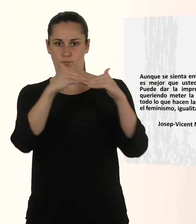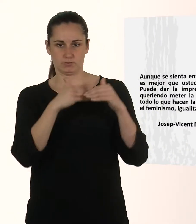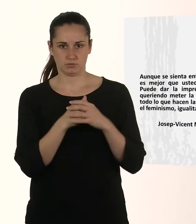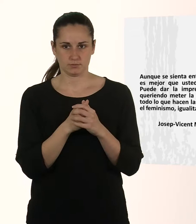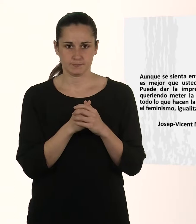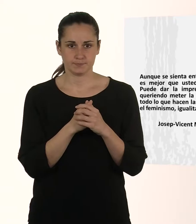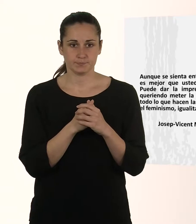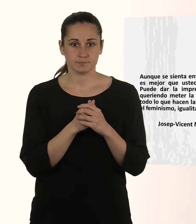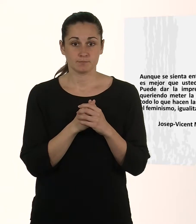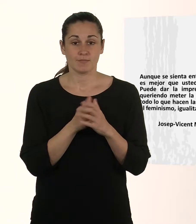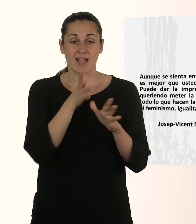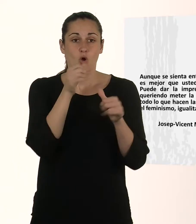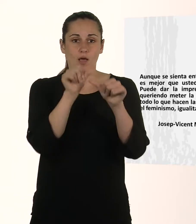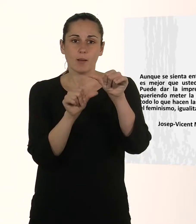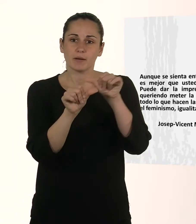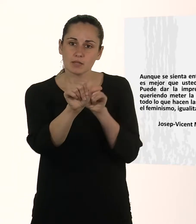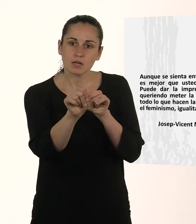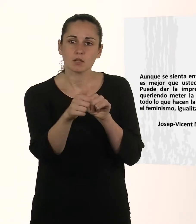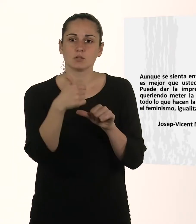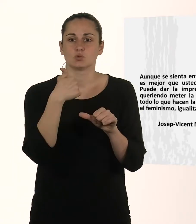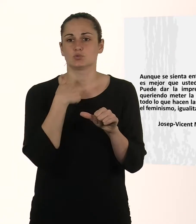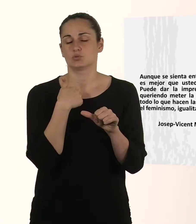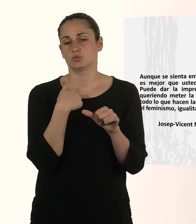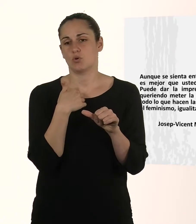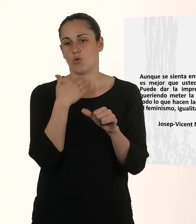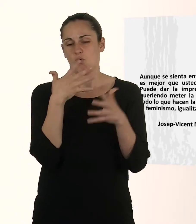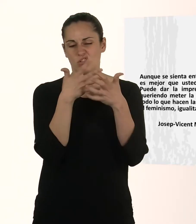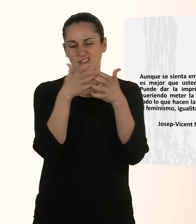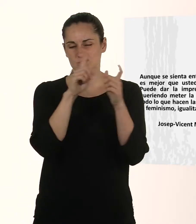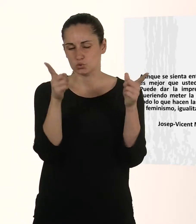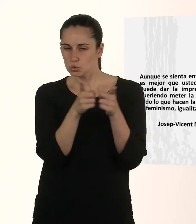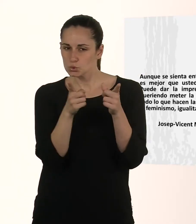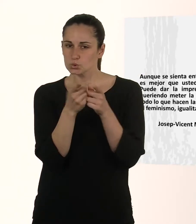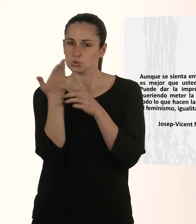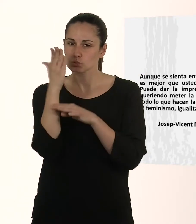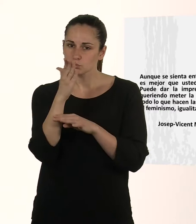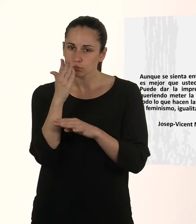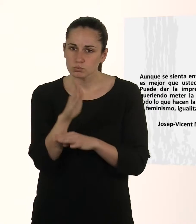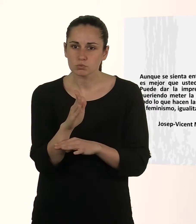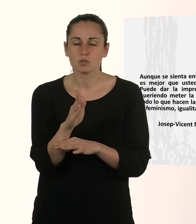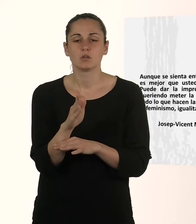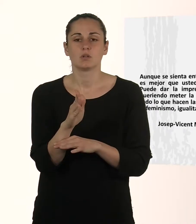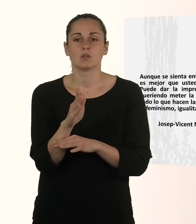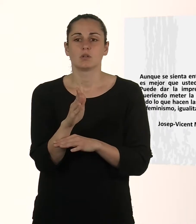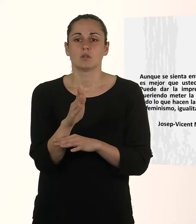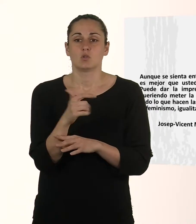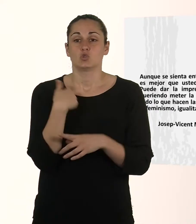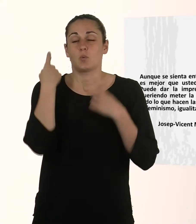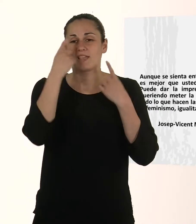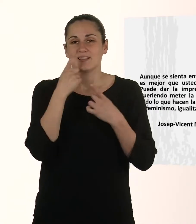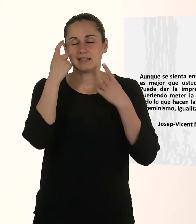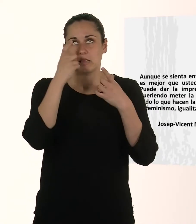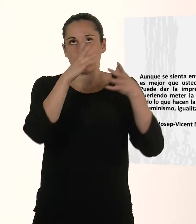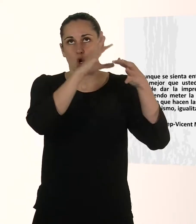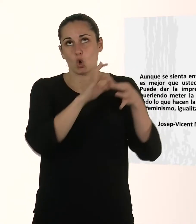A partir de aquí, yo os he traído algunos breves retazos fragmentarios, ¿vale? Voy a intentar darle una